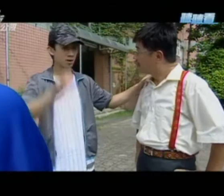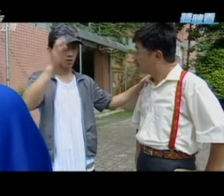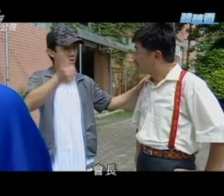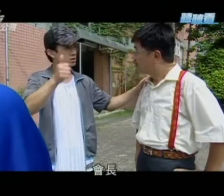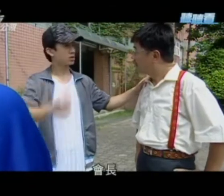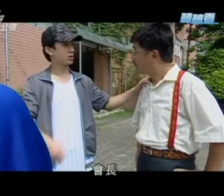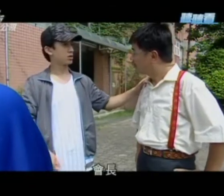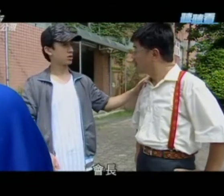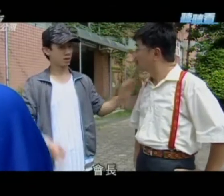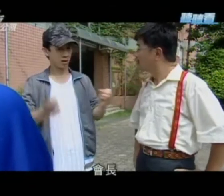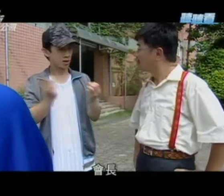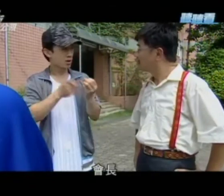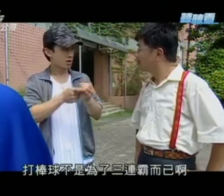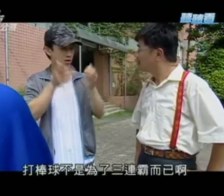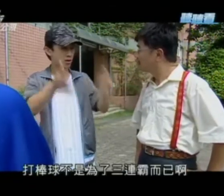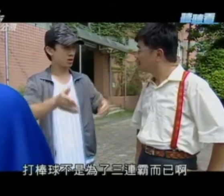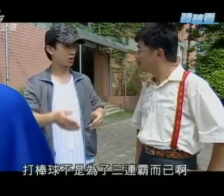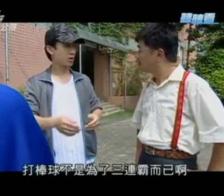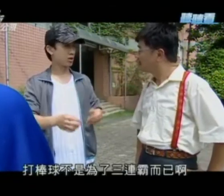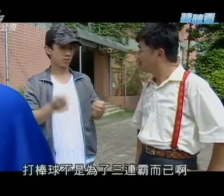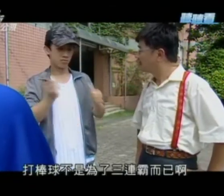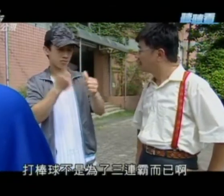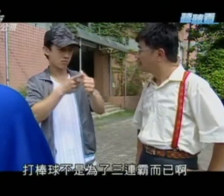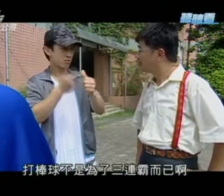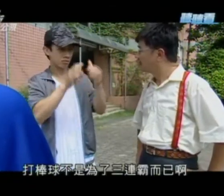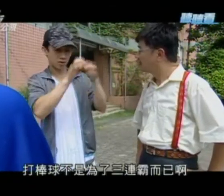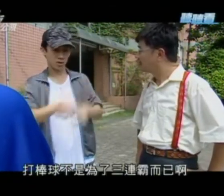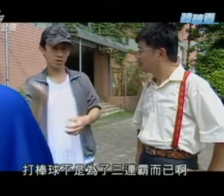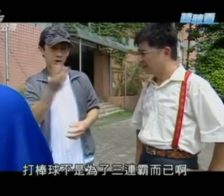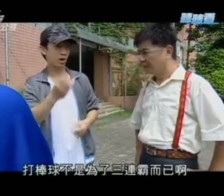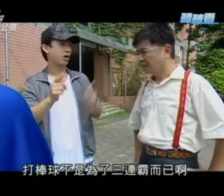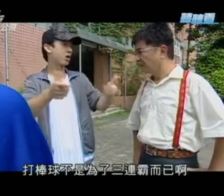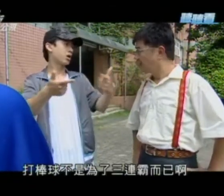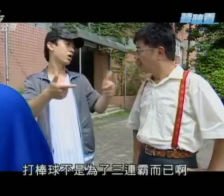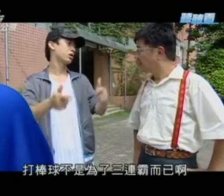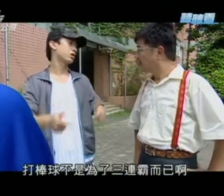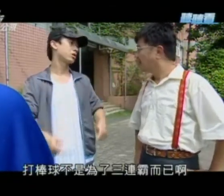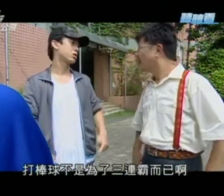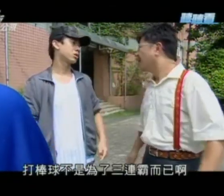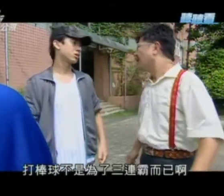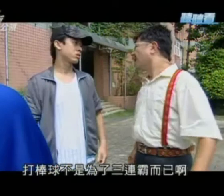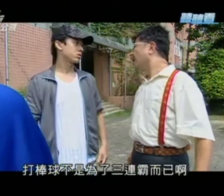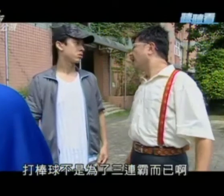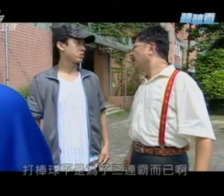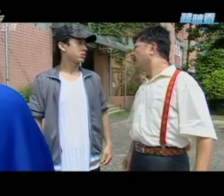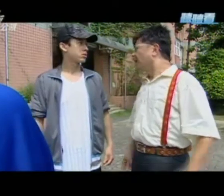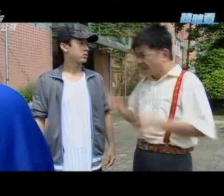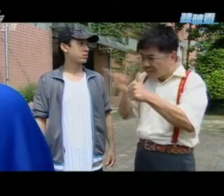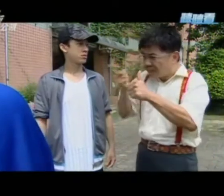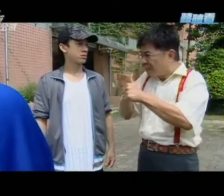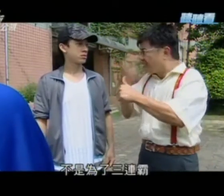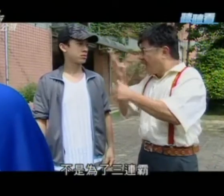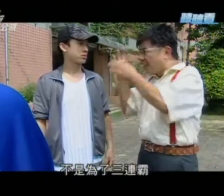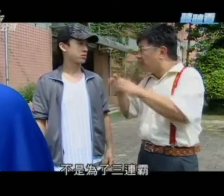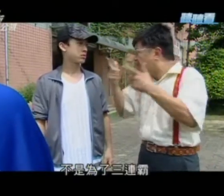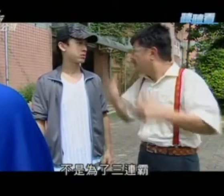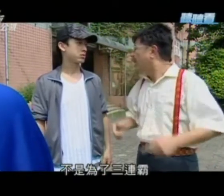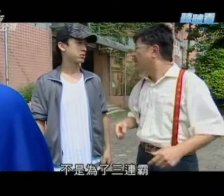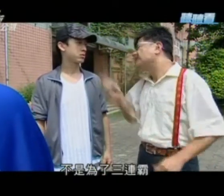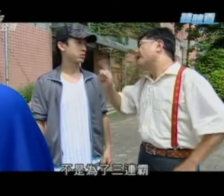长啊，打棒球不是为了三连霸而已啊。 哎，不是为了三连霸，是